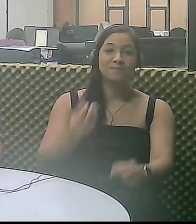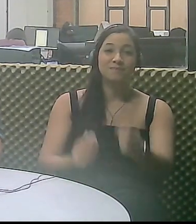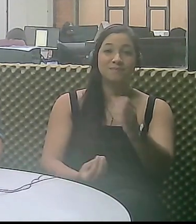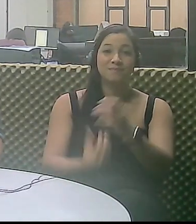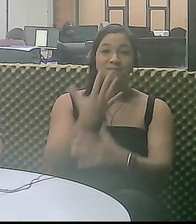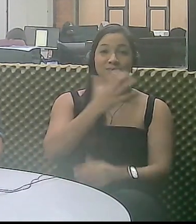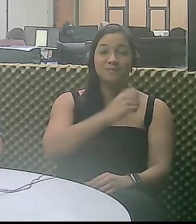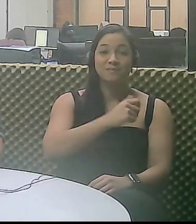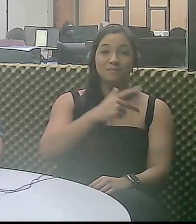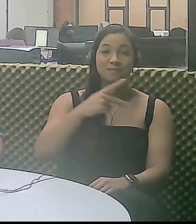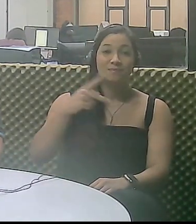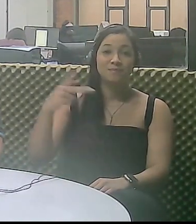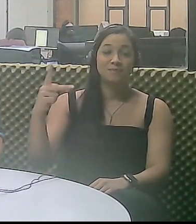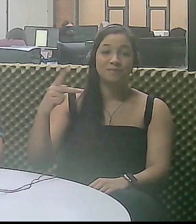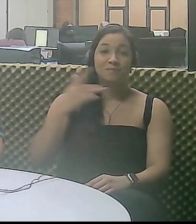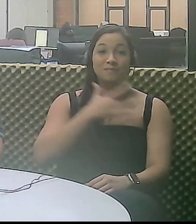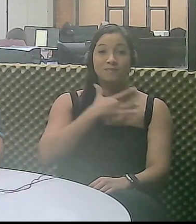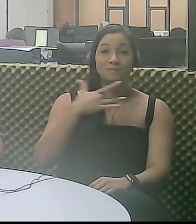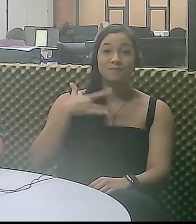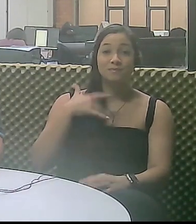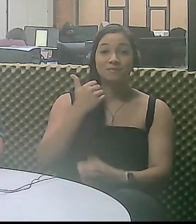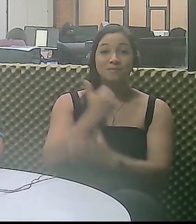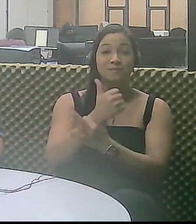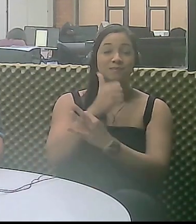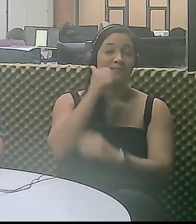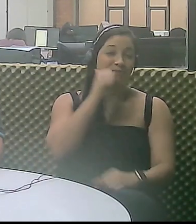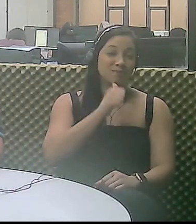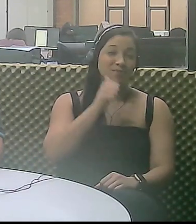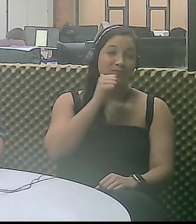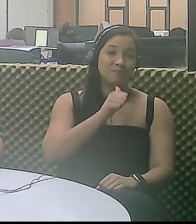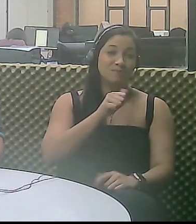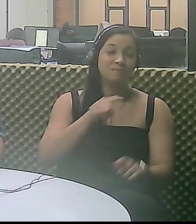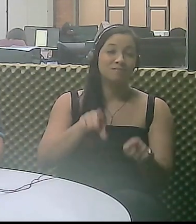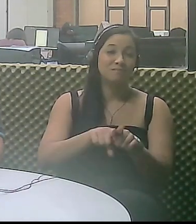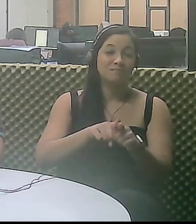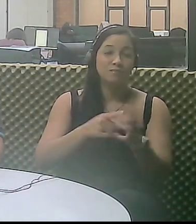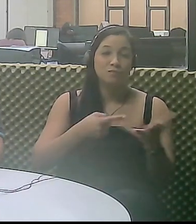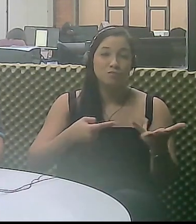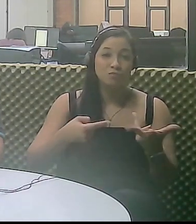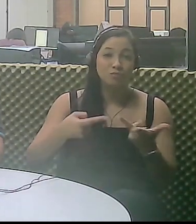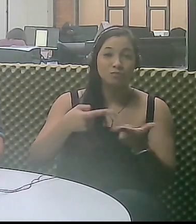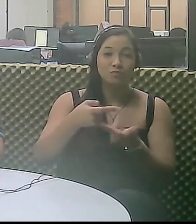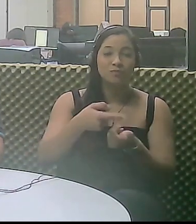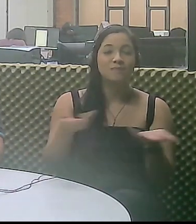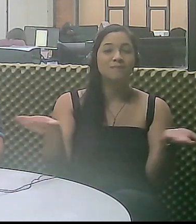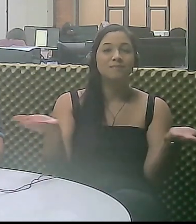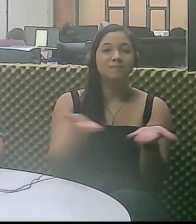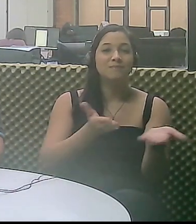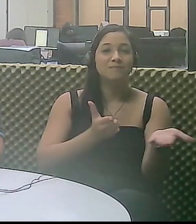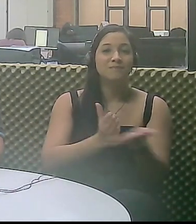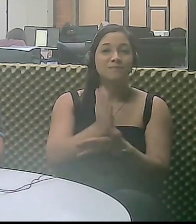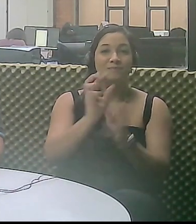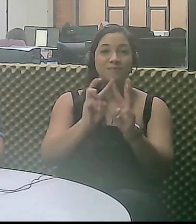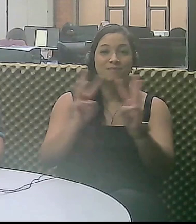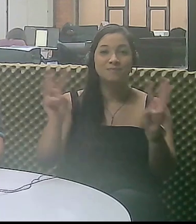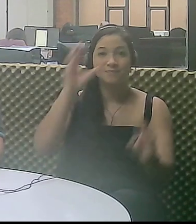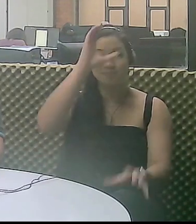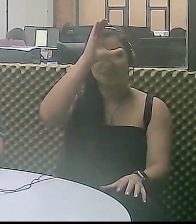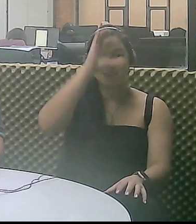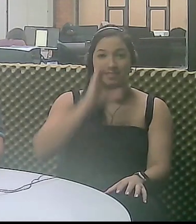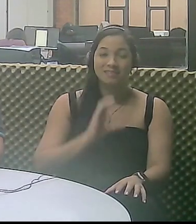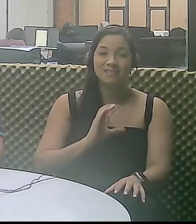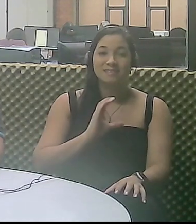Uberlândia. Ela já criou aplicativos de saúde, de segurança para mulher e muitos outros. Agora lança o Portal